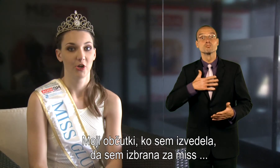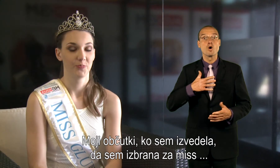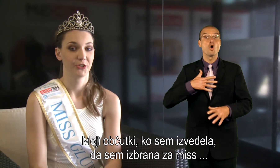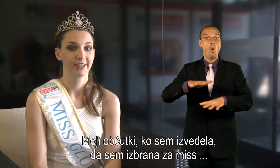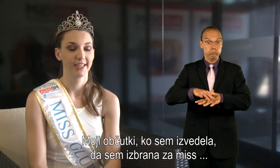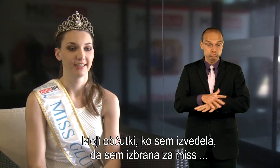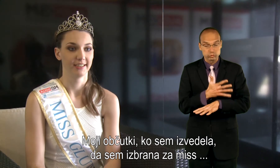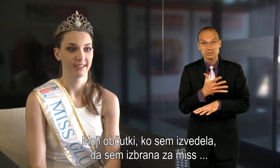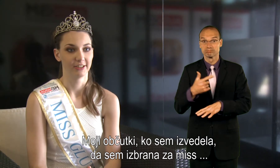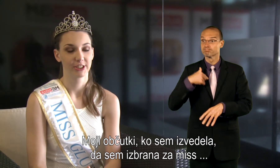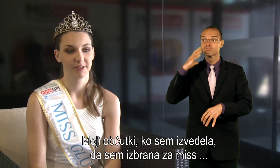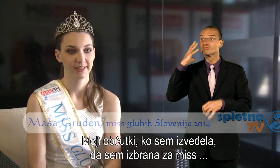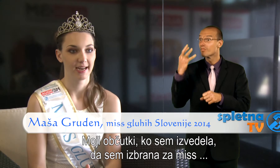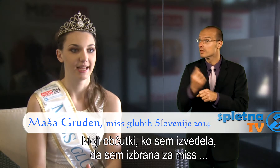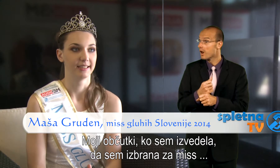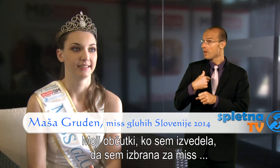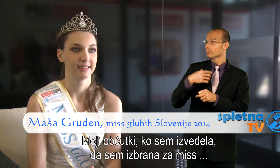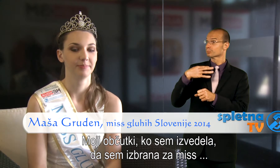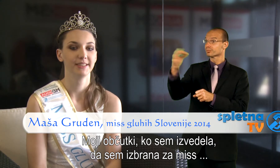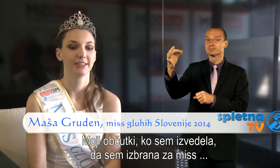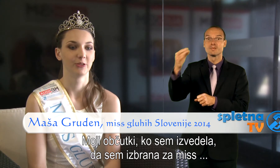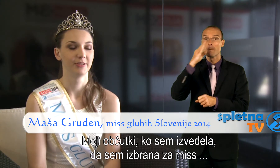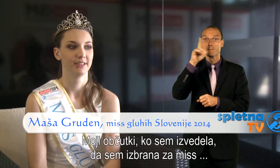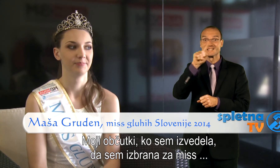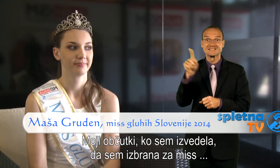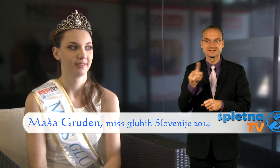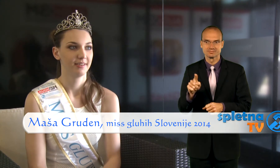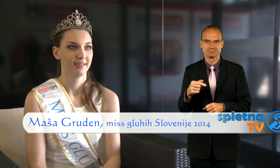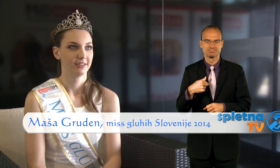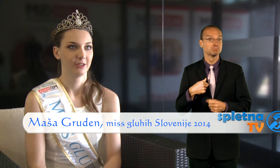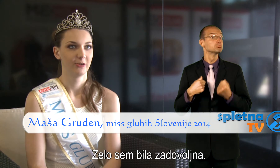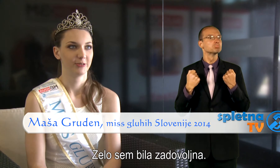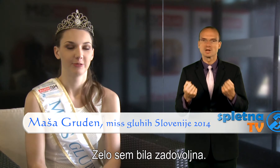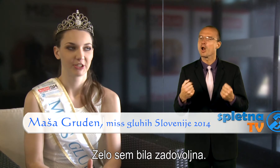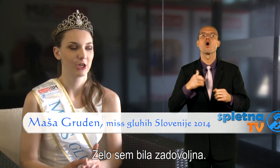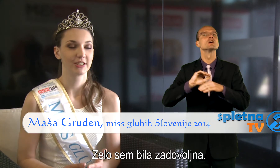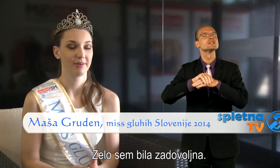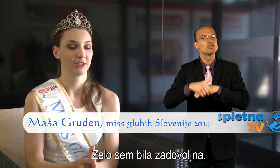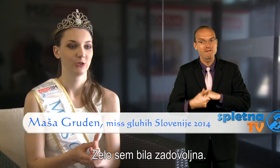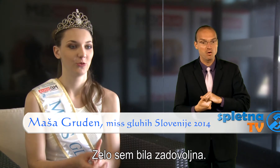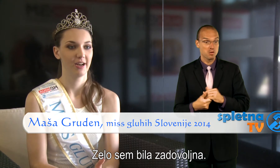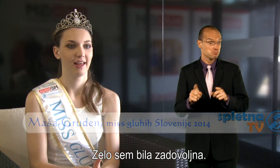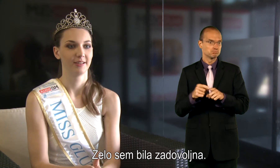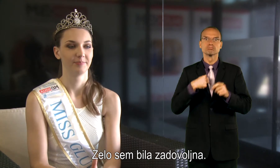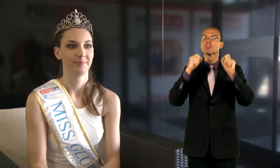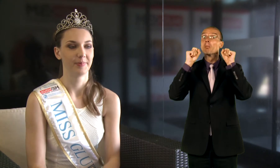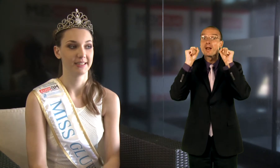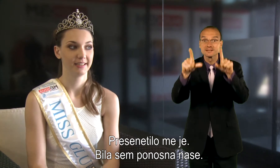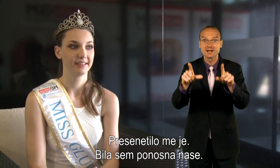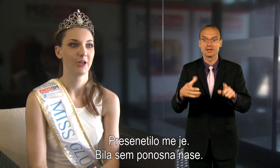Ja, moji občutki, ko sem izvedela, da sem Miss, so bili zelo sem bila